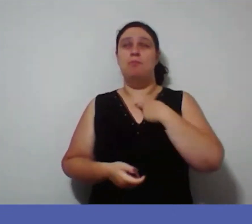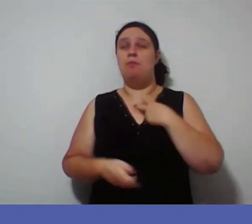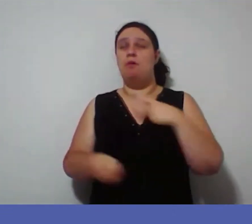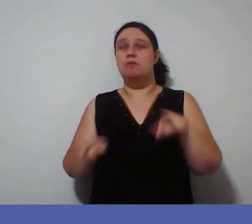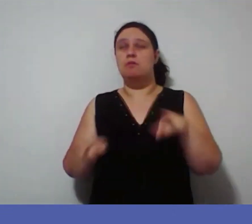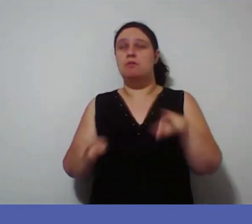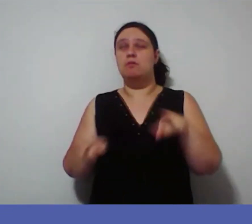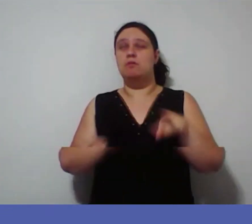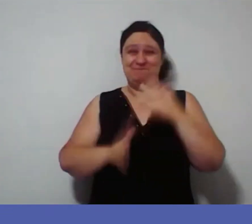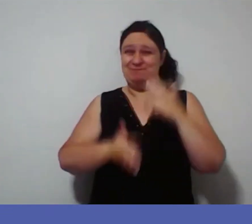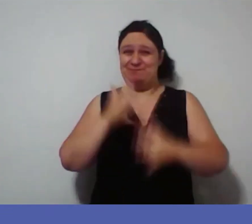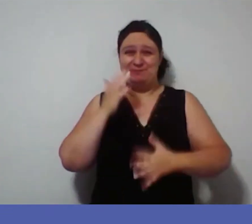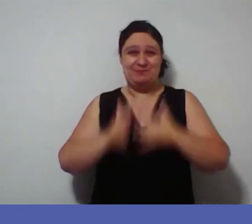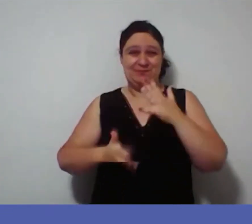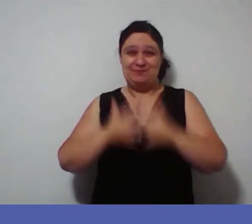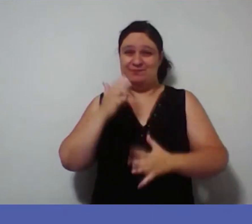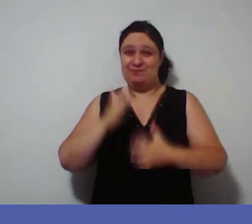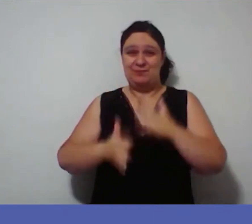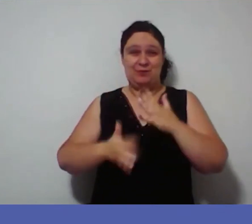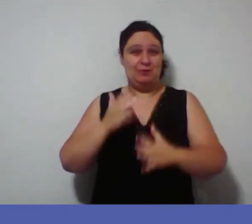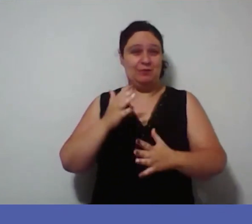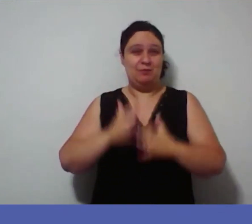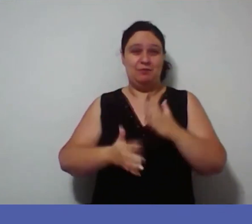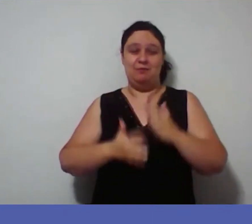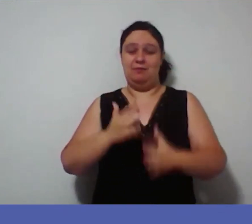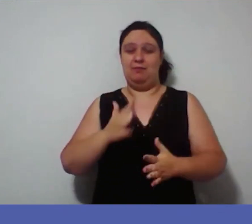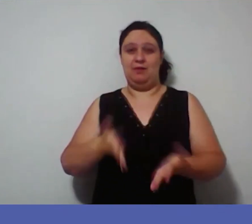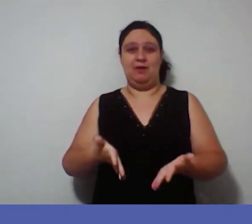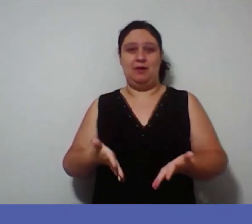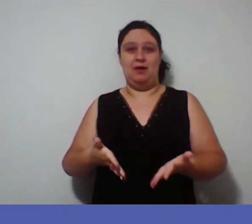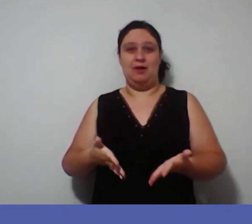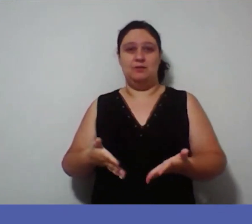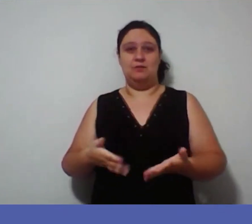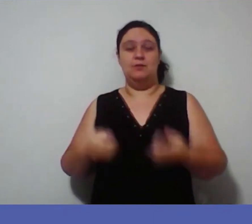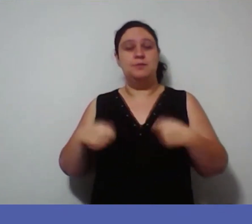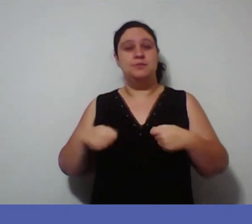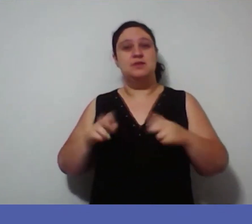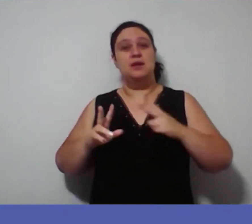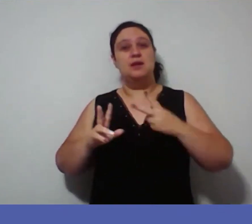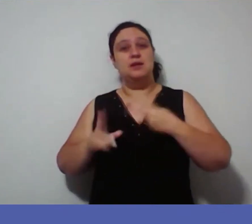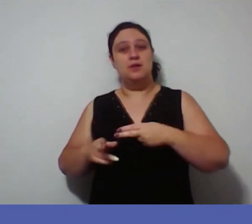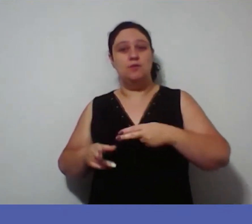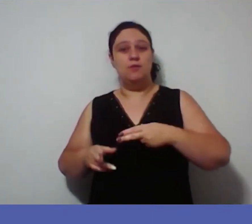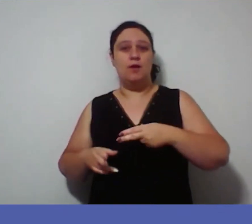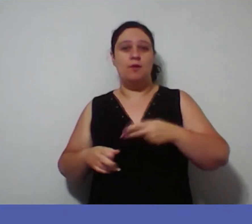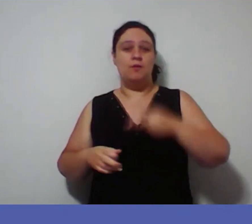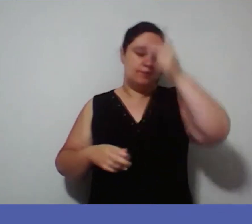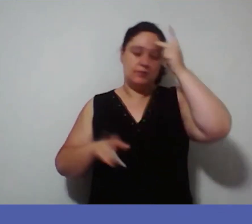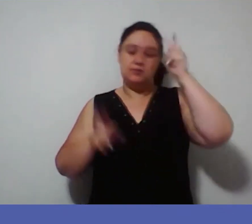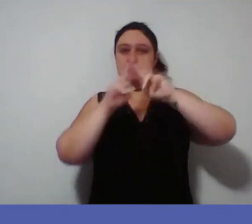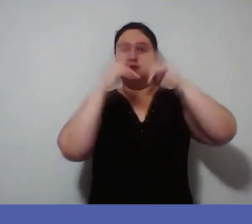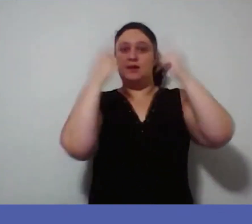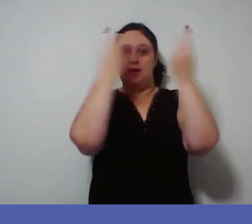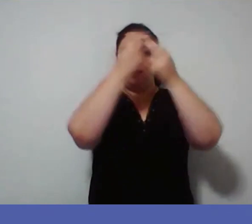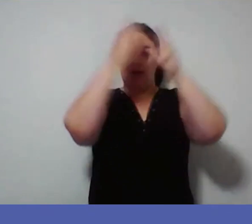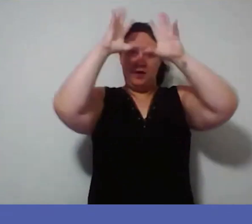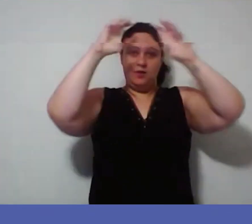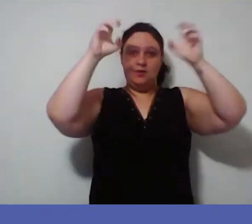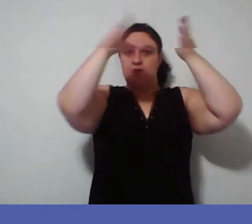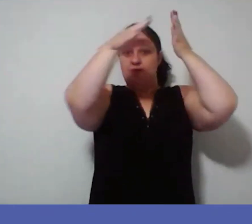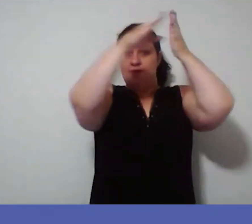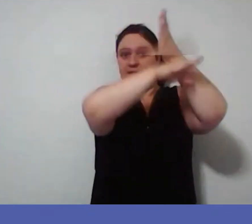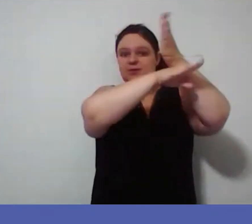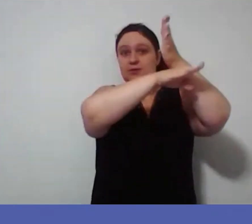Vamos ser como aqueles que entraram para o reino dos céus, sendo pobres em espírito.